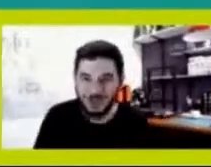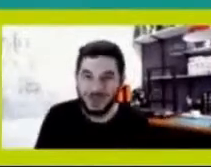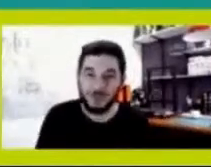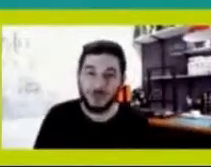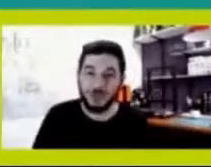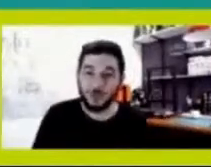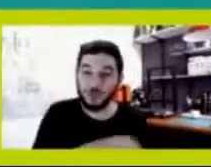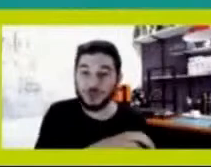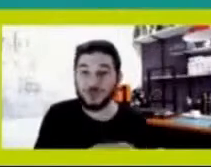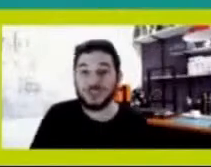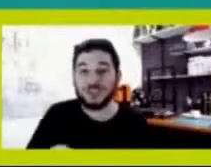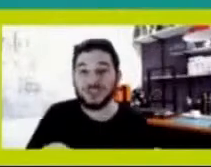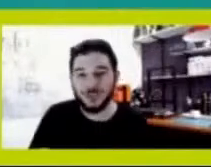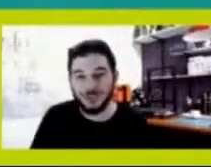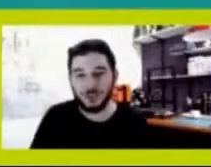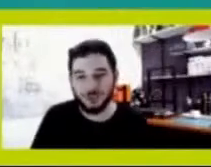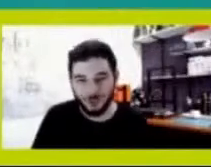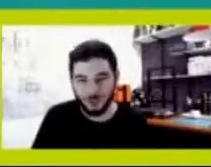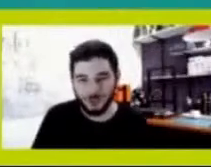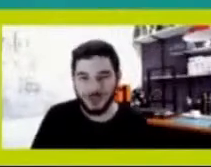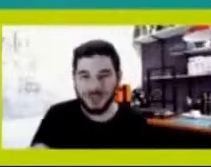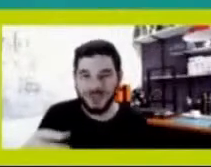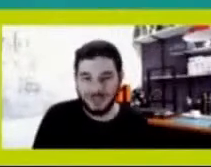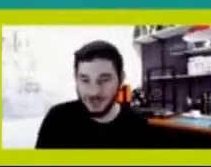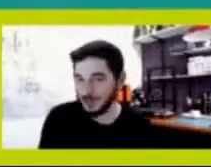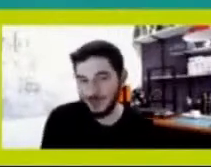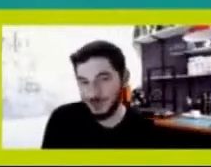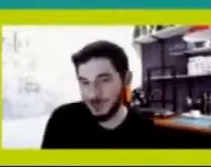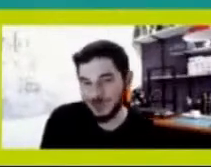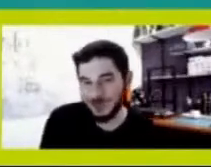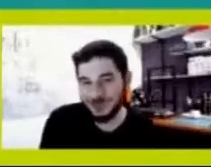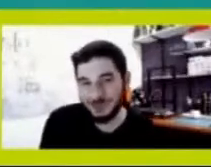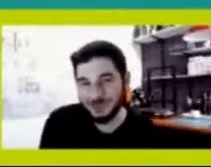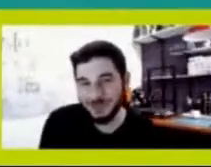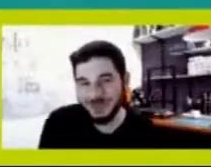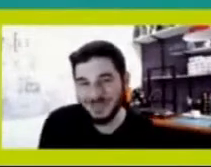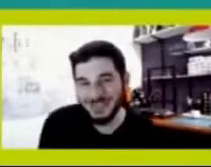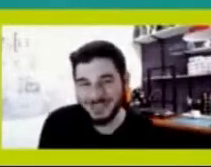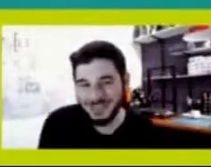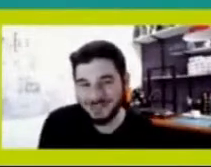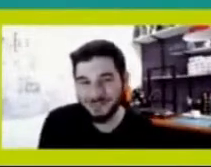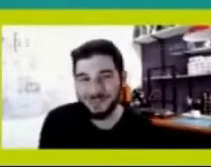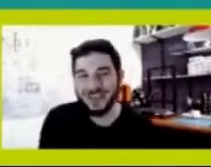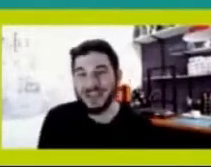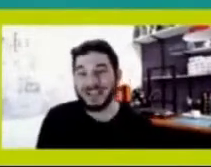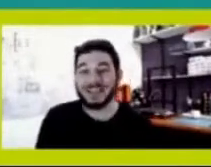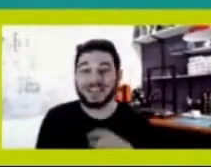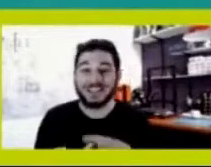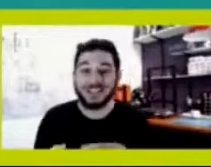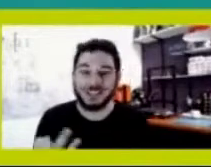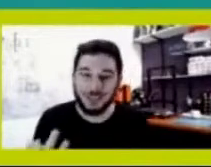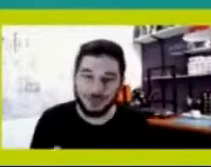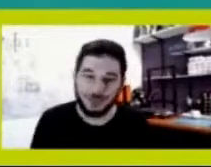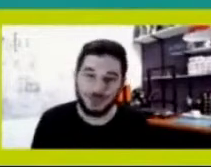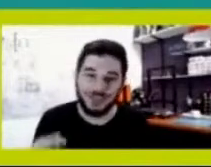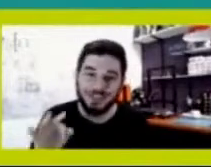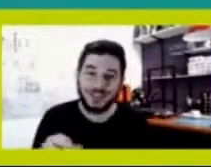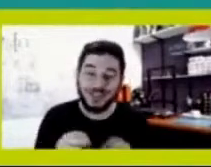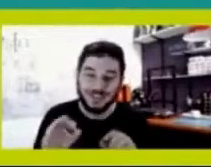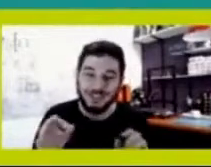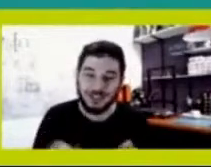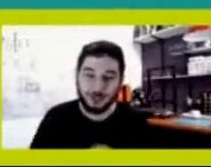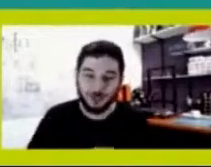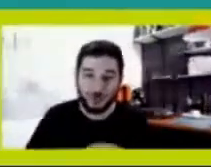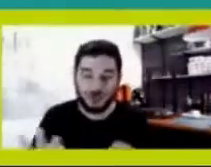raça de cachorro, porque eu consigo transferir de um para o outro. Então, isso é outro conceito também super interessante. E tem 3 tipos